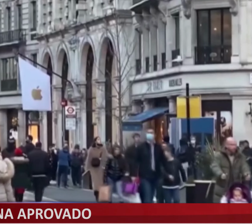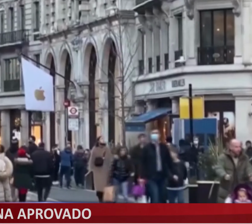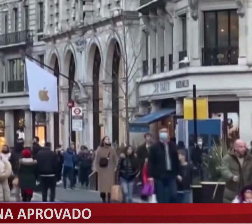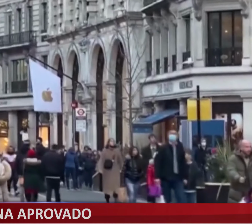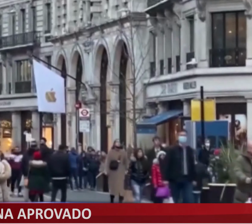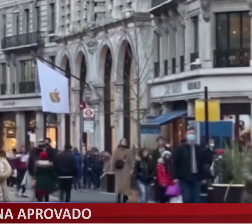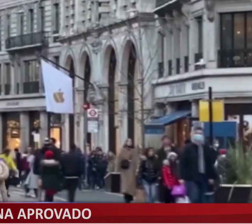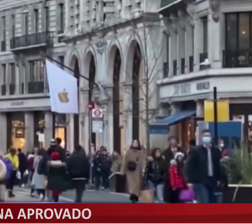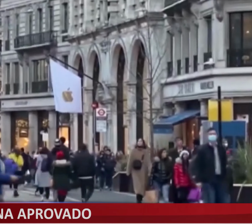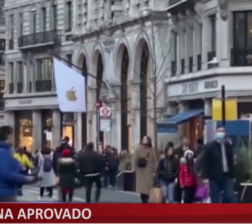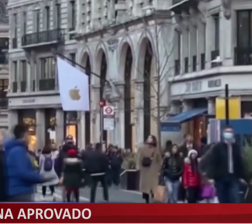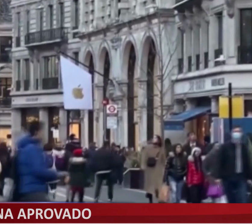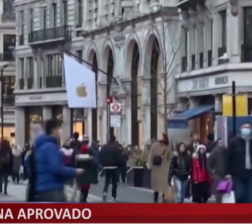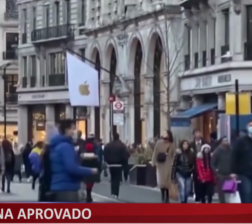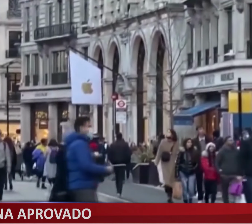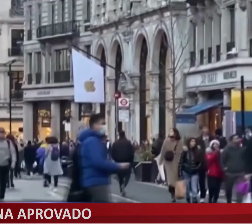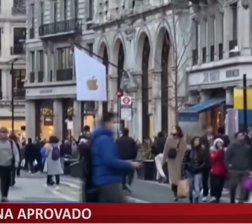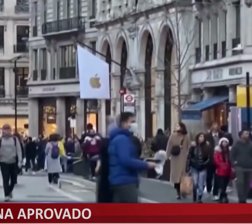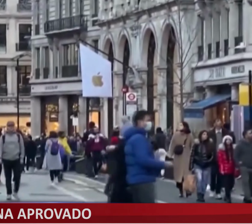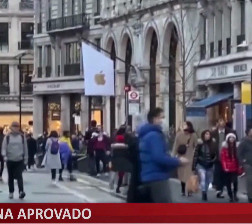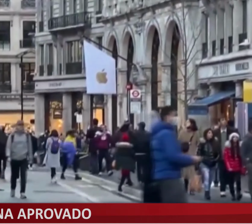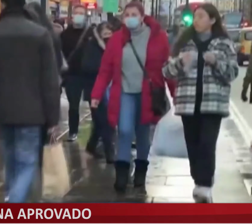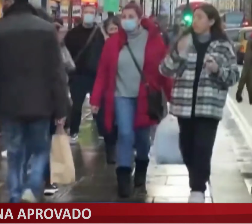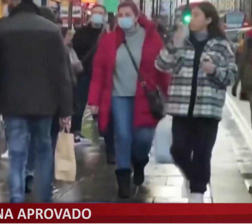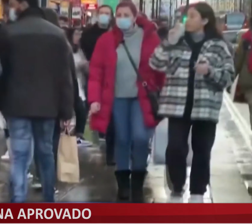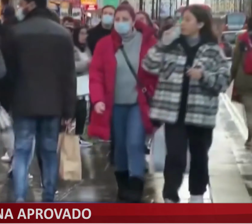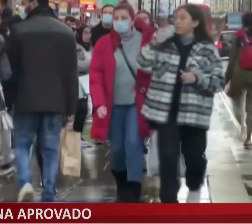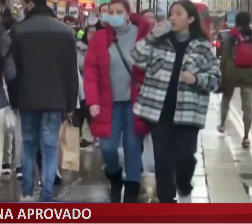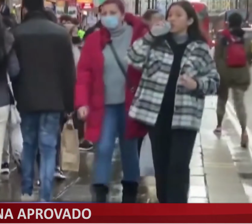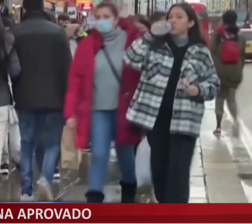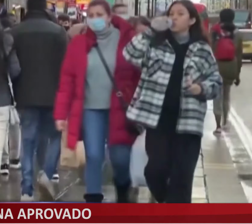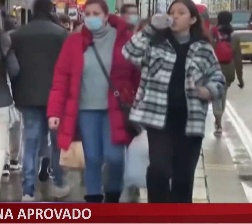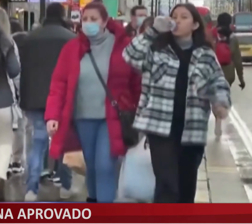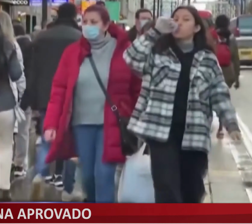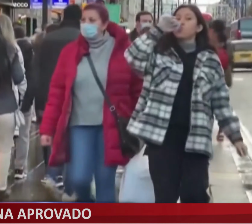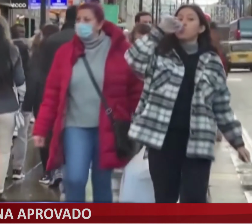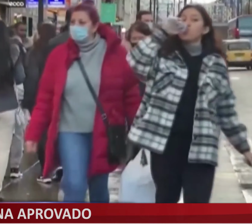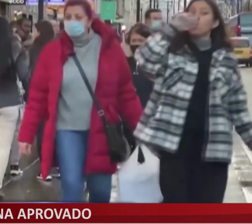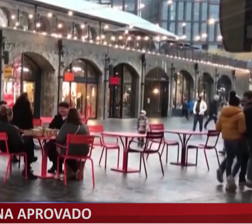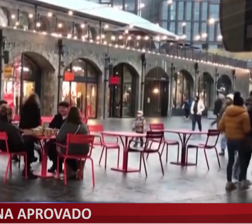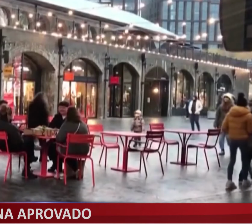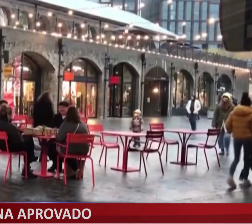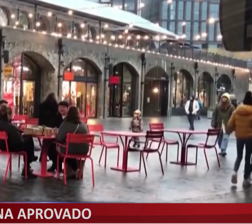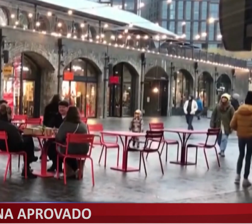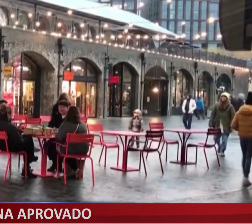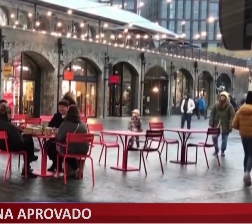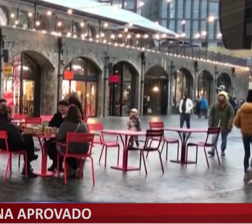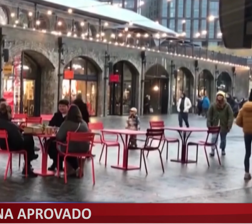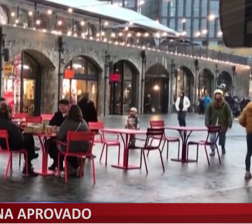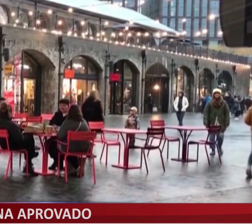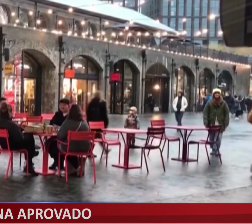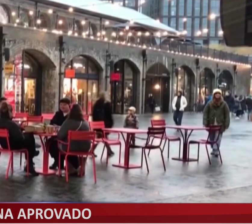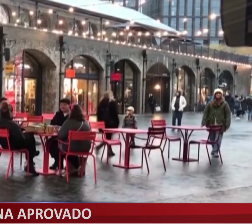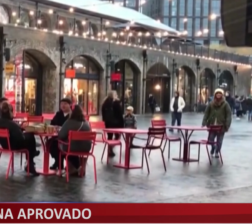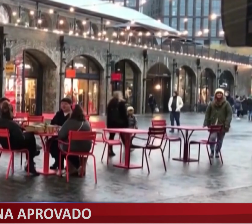quadra quanto a nova variante do novo coronavírus que circula por vários países do mundo o director Nacional da Saúde de iscas